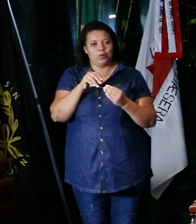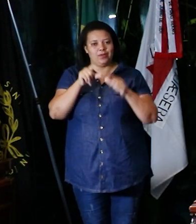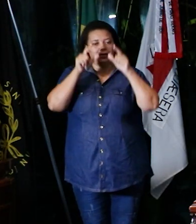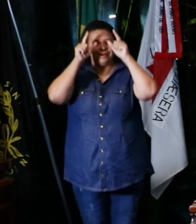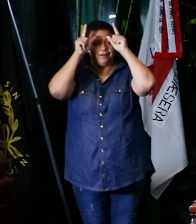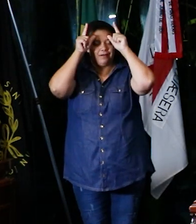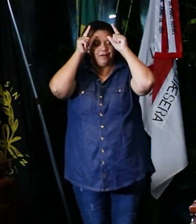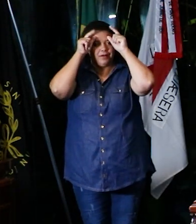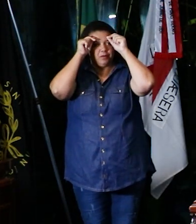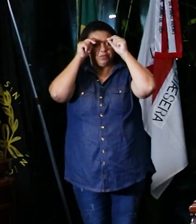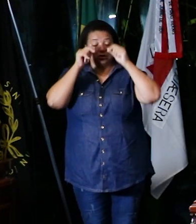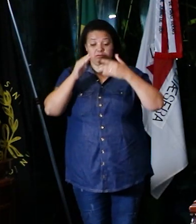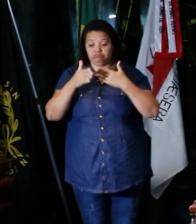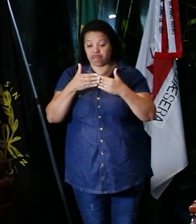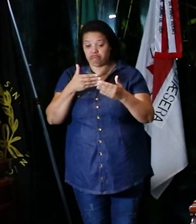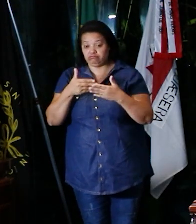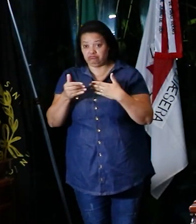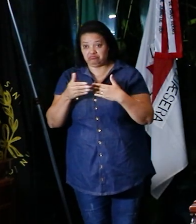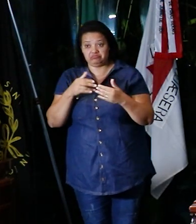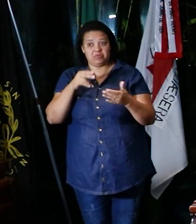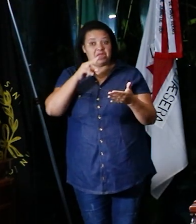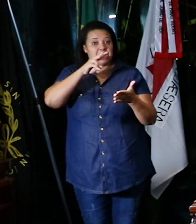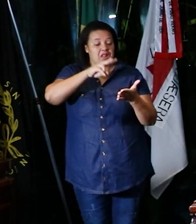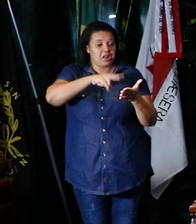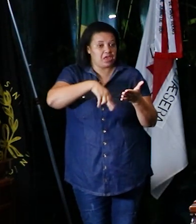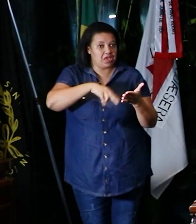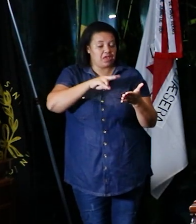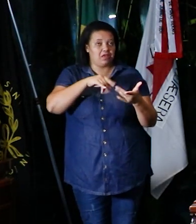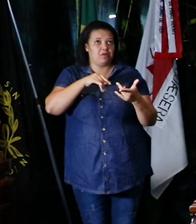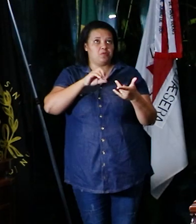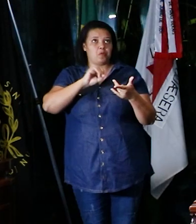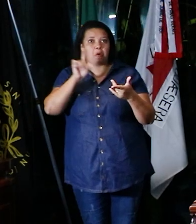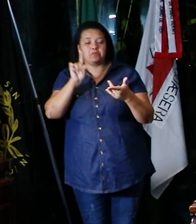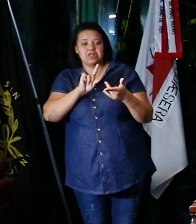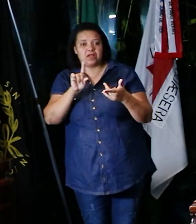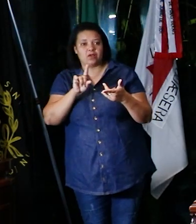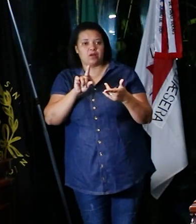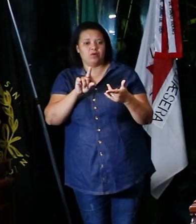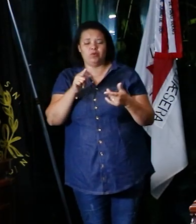Pouco importa que seja lido ou não, isso é outra coisa.